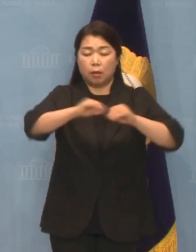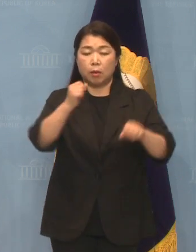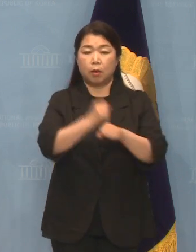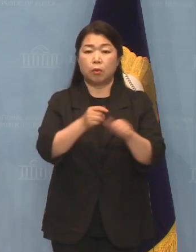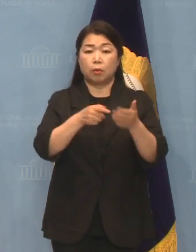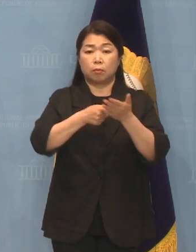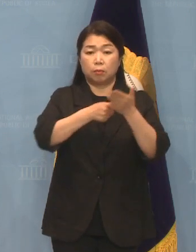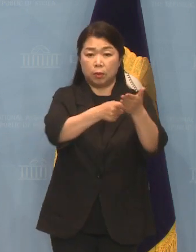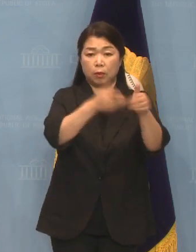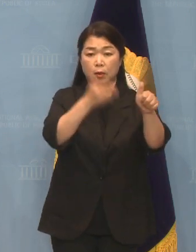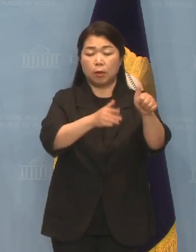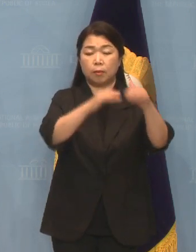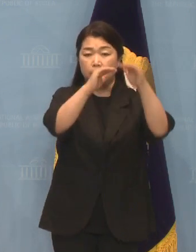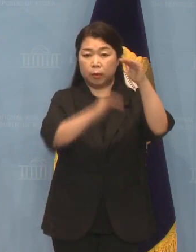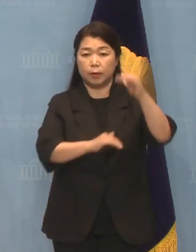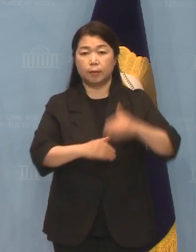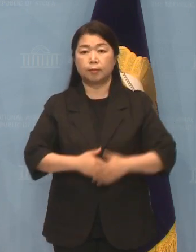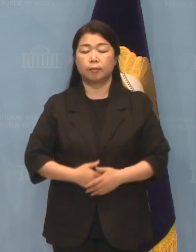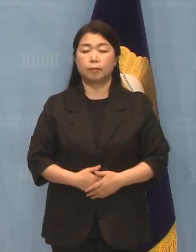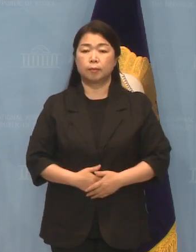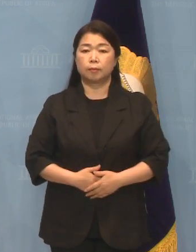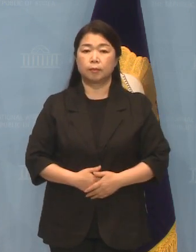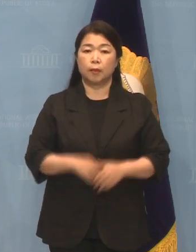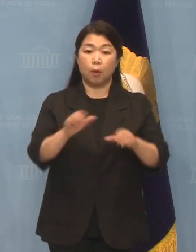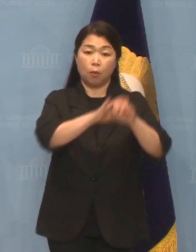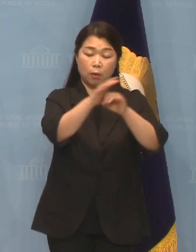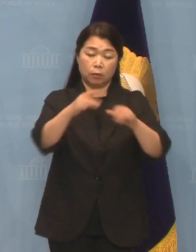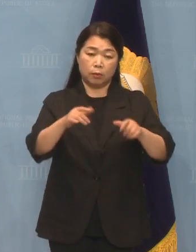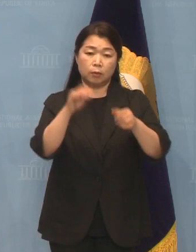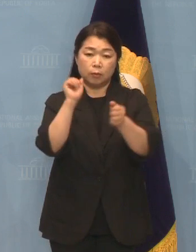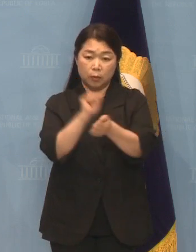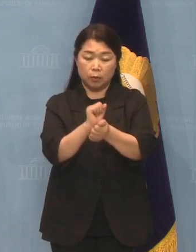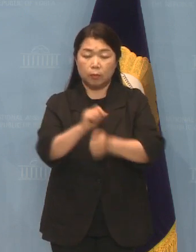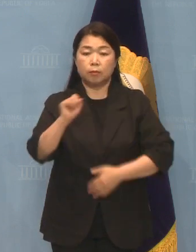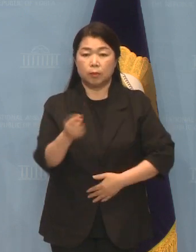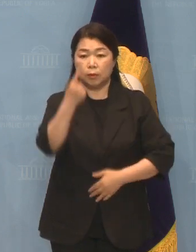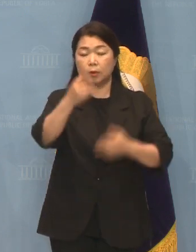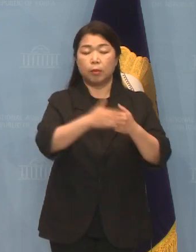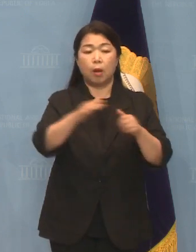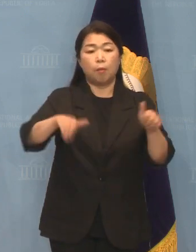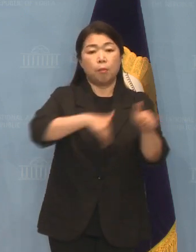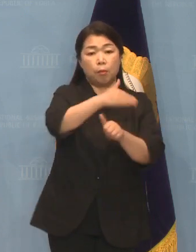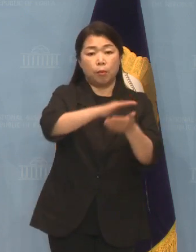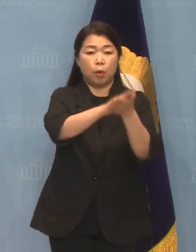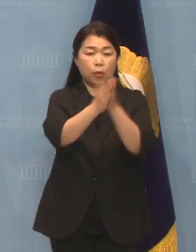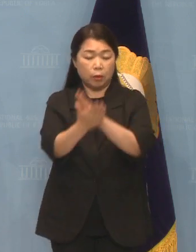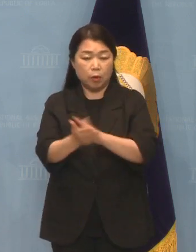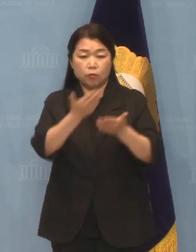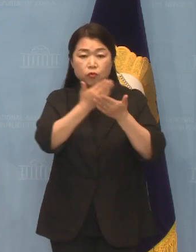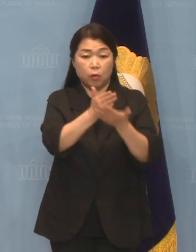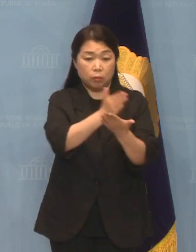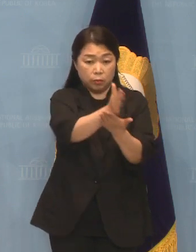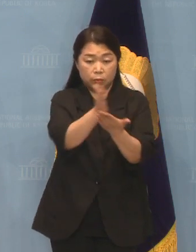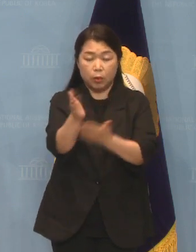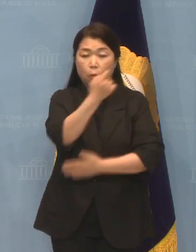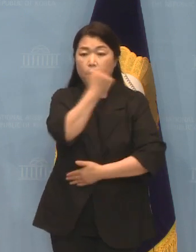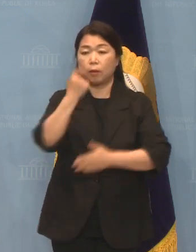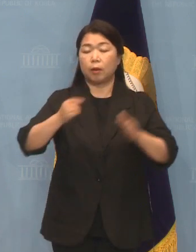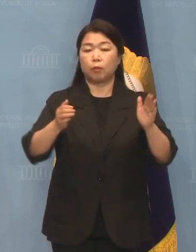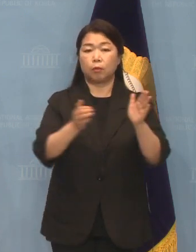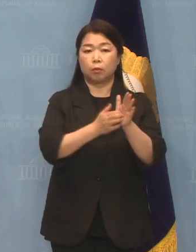것을 요구하는 내용입니다. 그리고 코로나19 영향에 따른 변화와 양상을 주요 부문별로